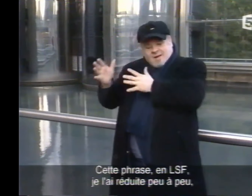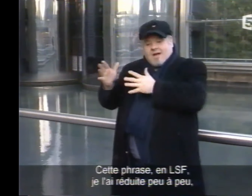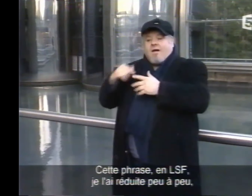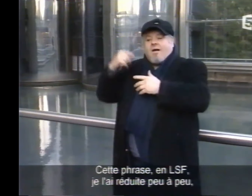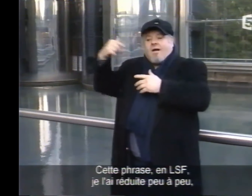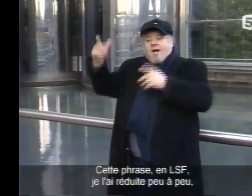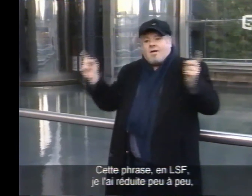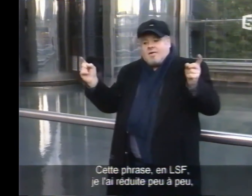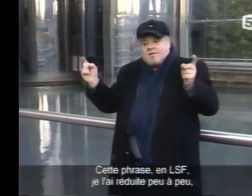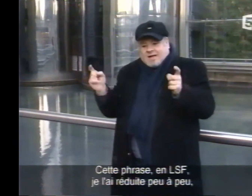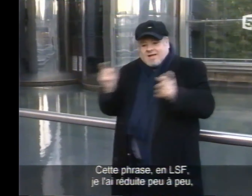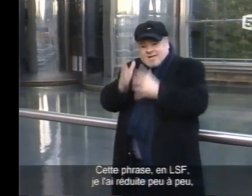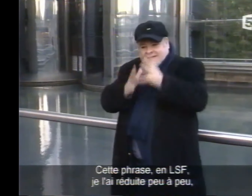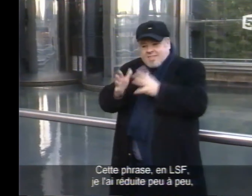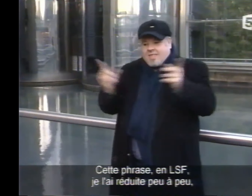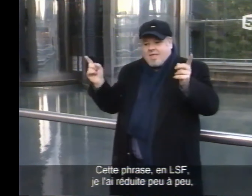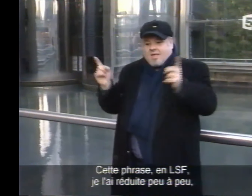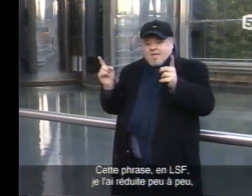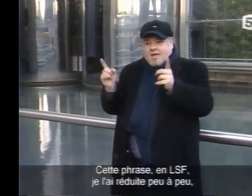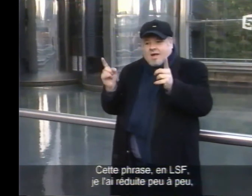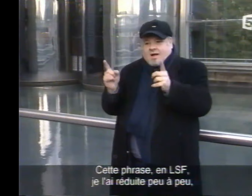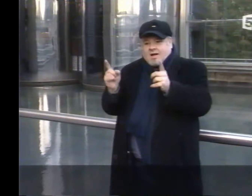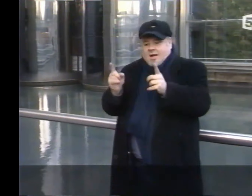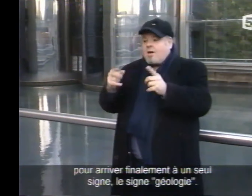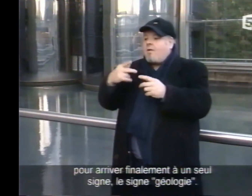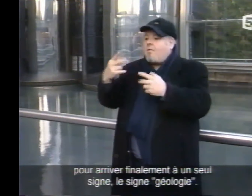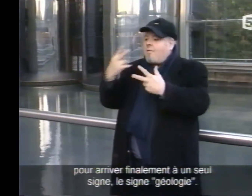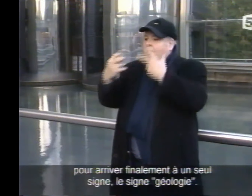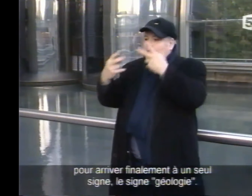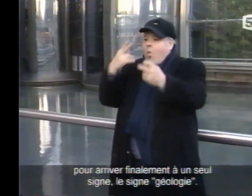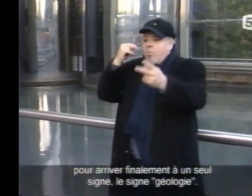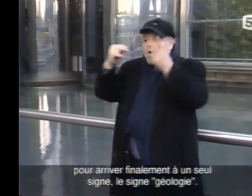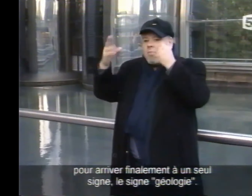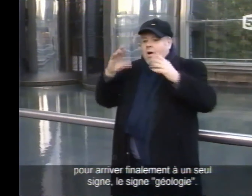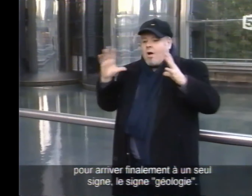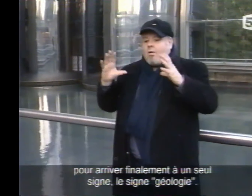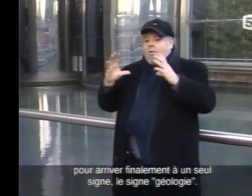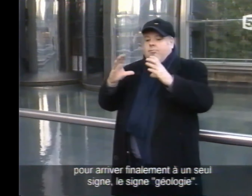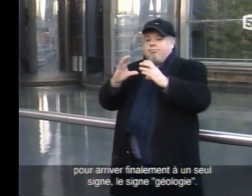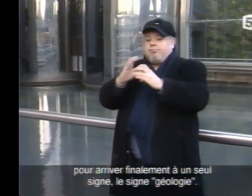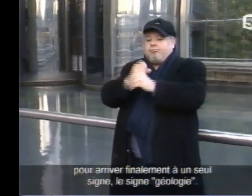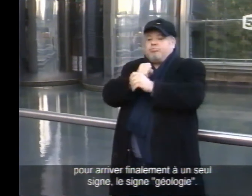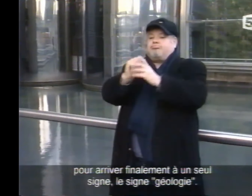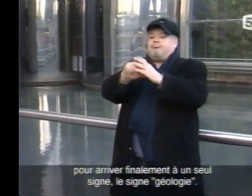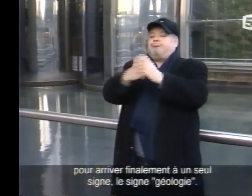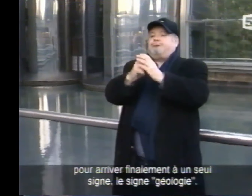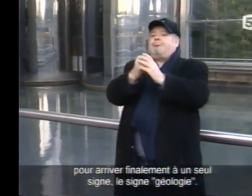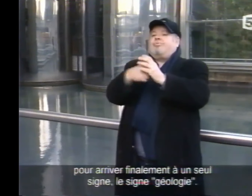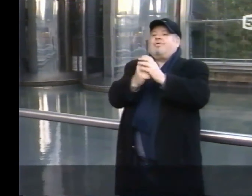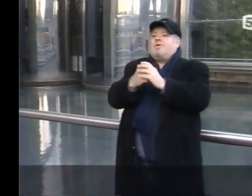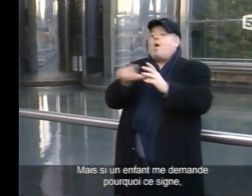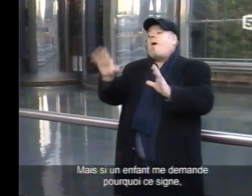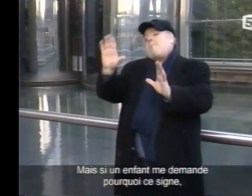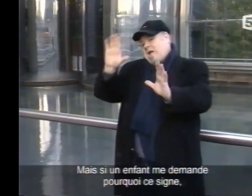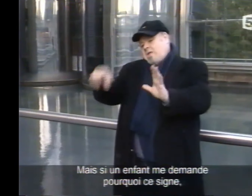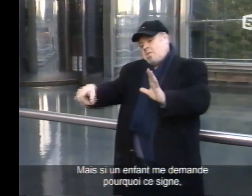longue phrase en langue des signes, je l'ai réduite petit à petit pour arriver finalement à un seul signe, le signe « géologie ». Mais aujourd'hui, si un